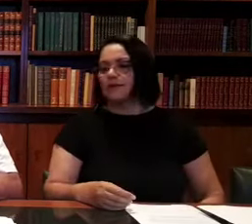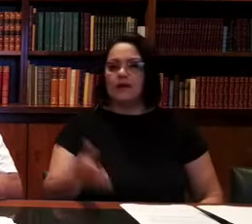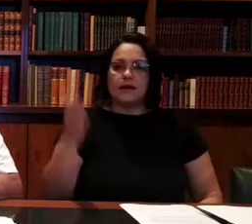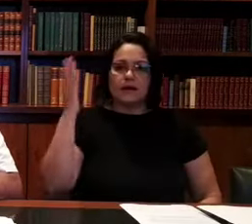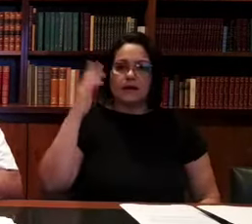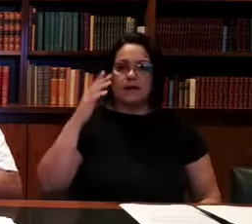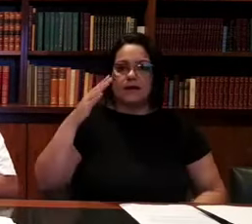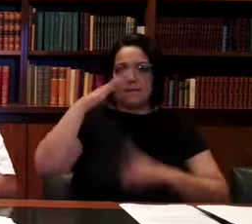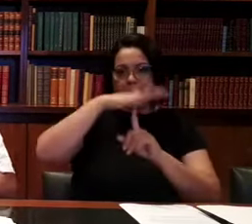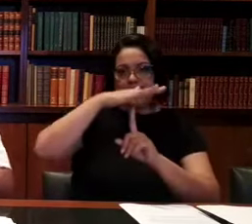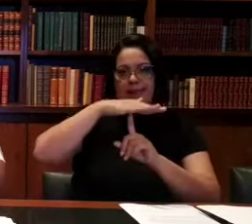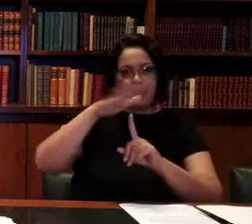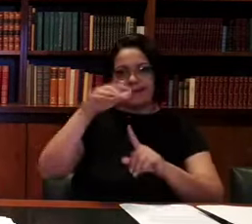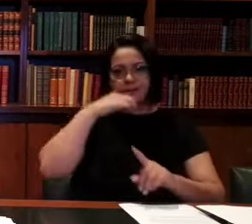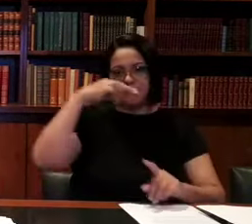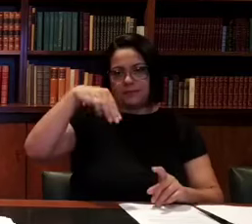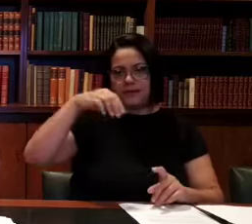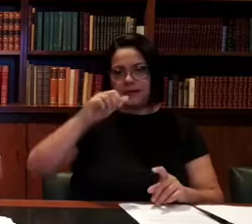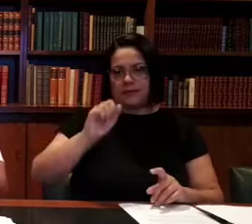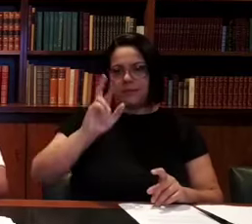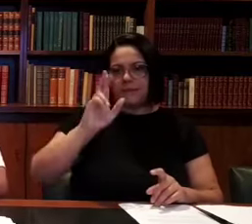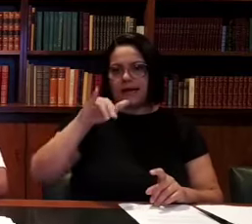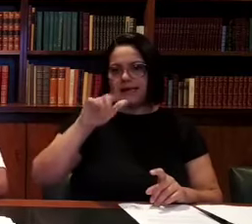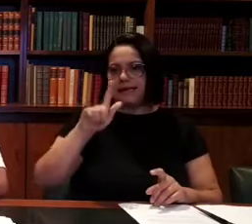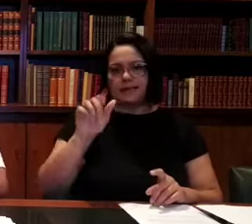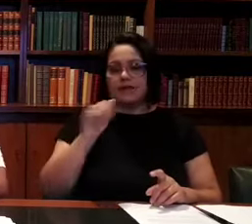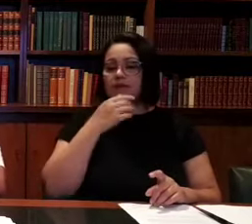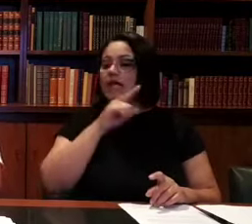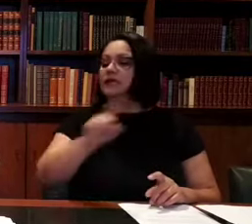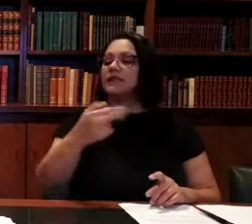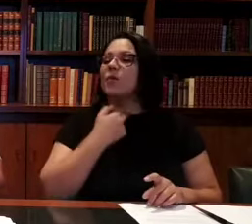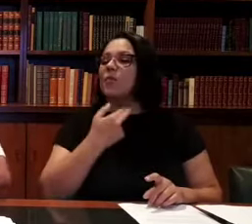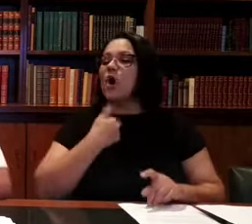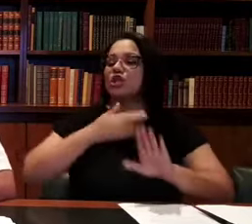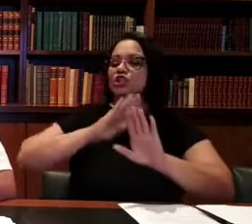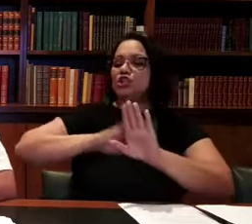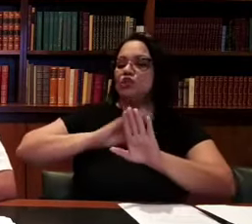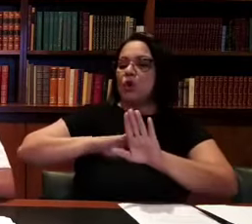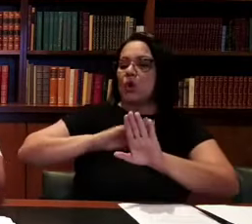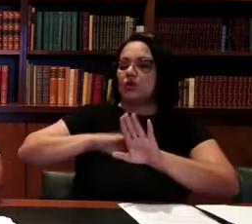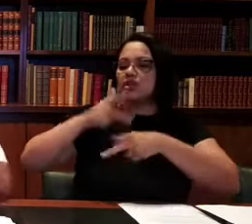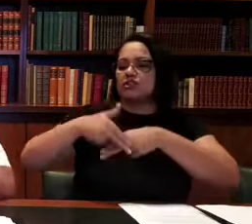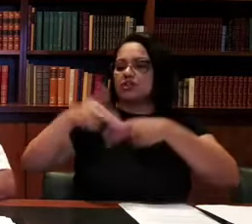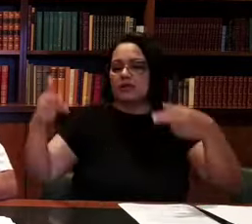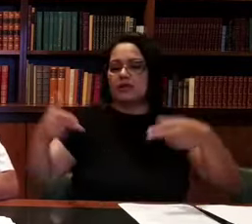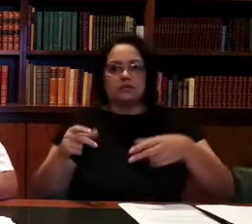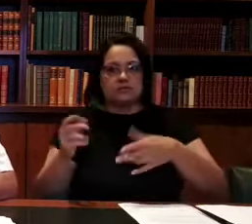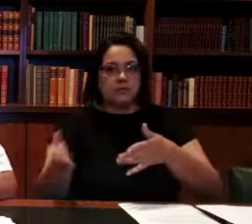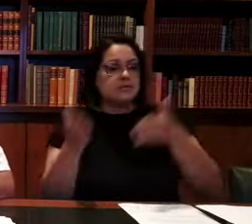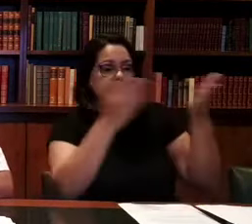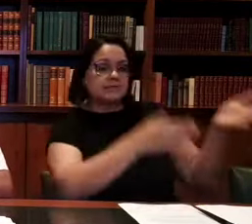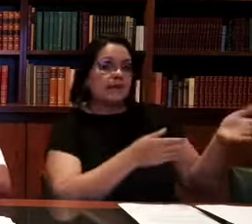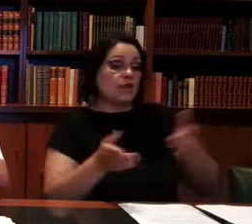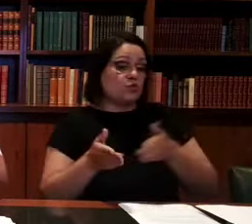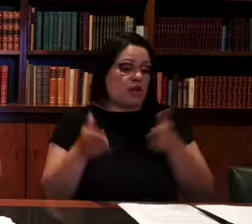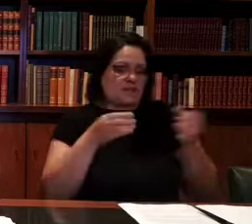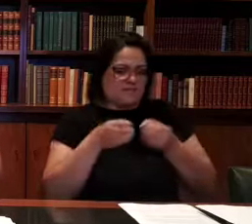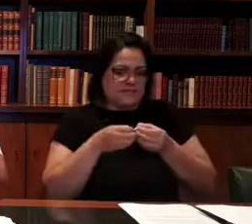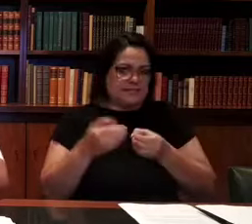Paraná e Maringá tá legal aí não tem ideologia de gênero aí no lado do vizinho vamos supor ali Cascavel almoço foi o cascavel